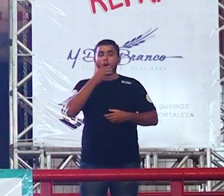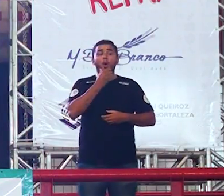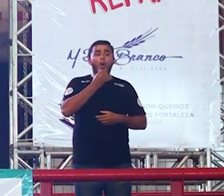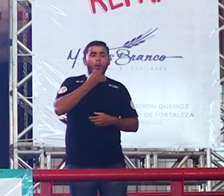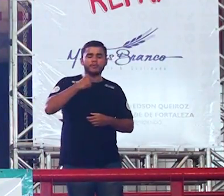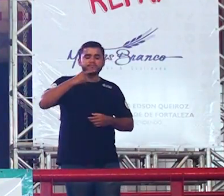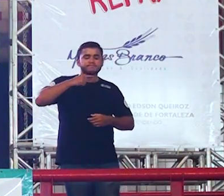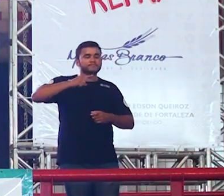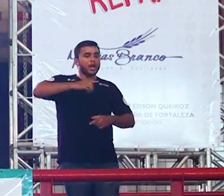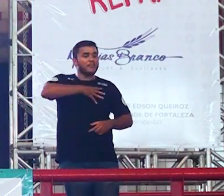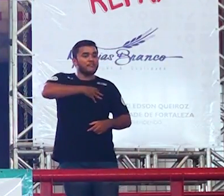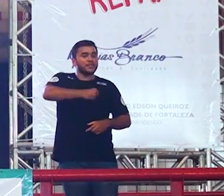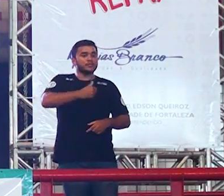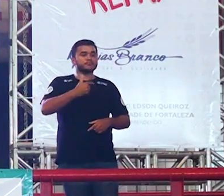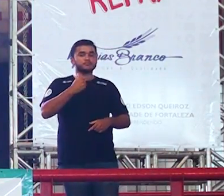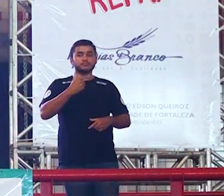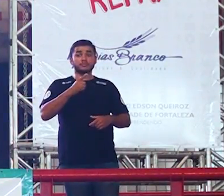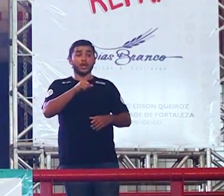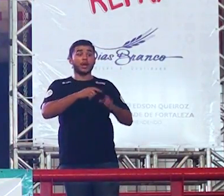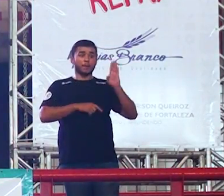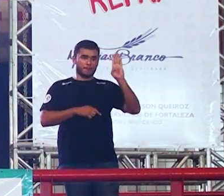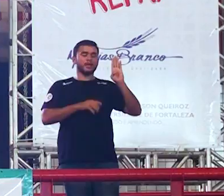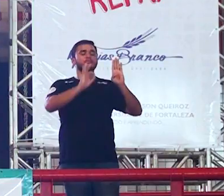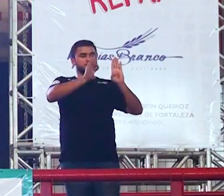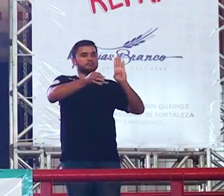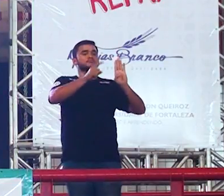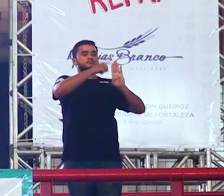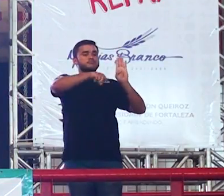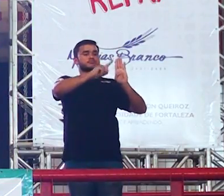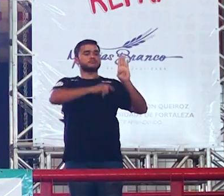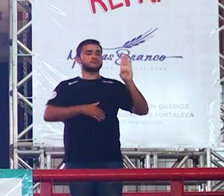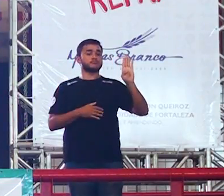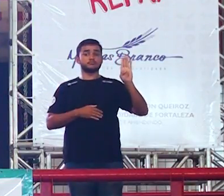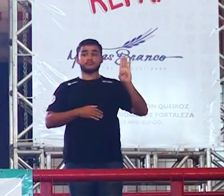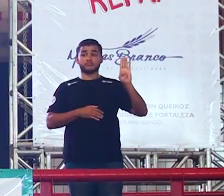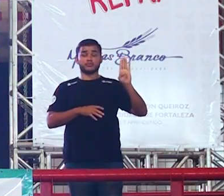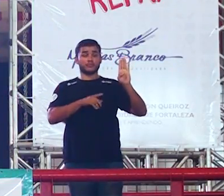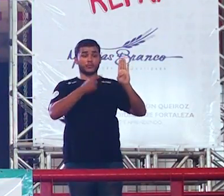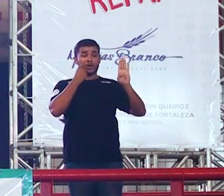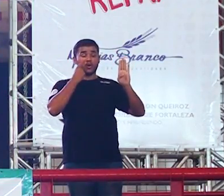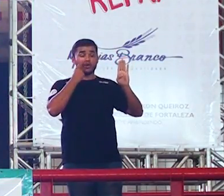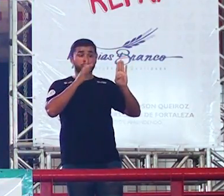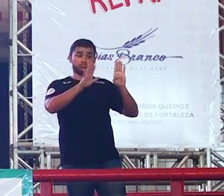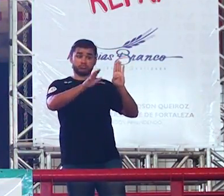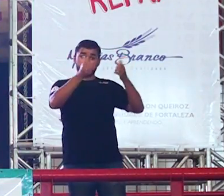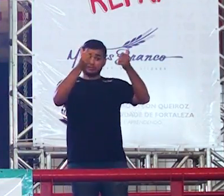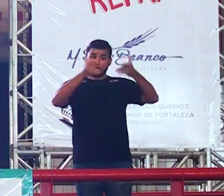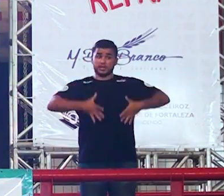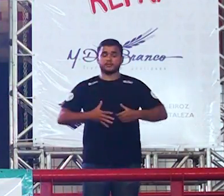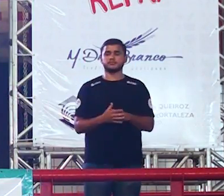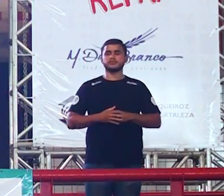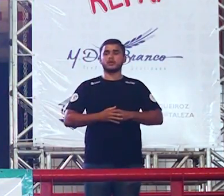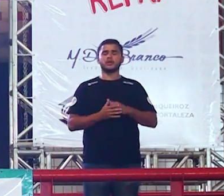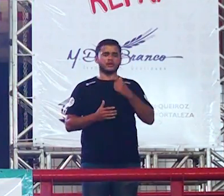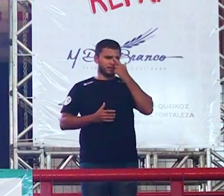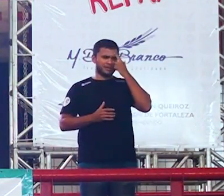masculina. Esse item está correto. Mas calma aí, vamos devagar na dor, né? O que é